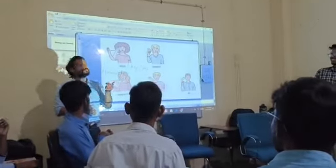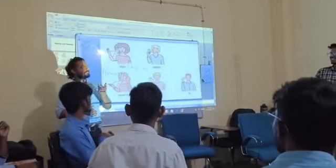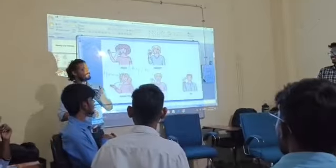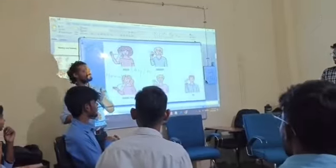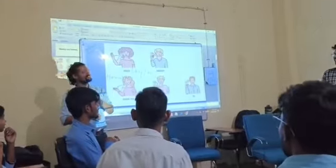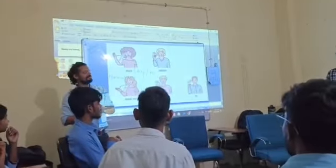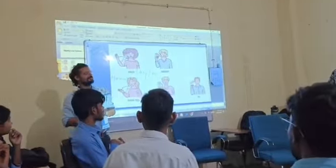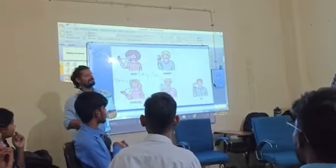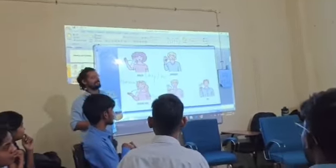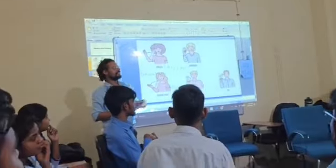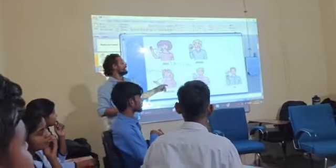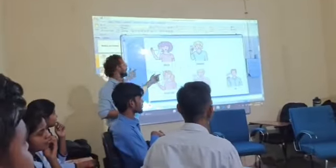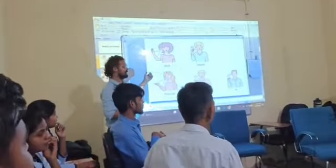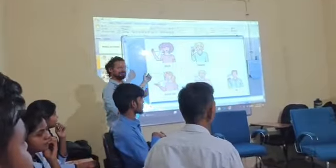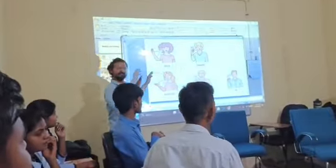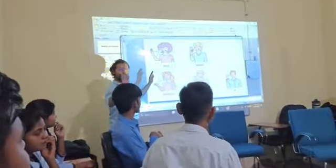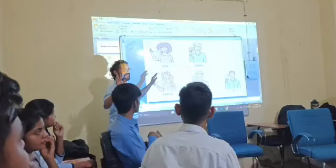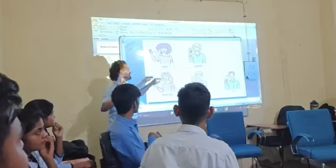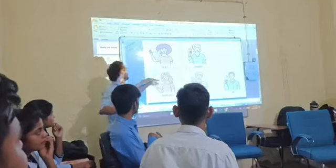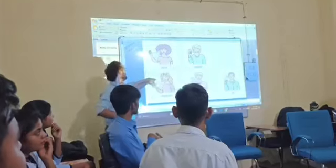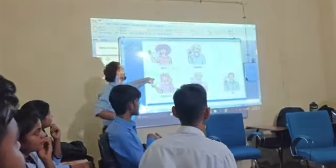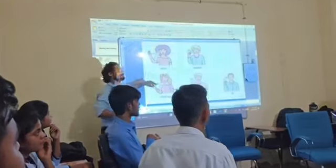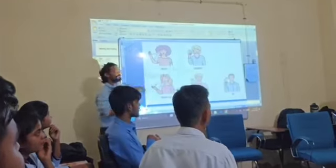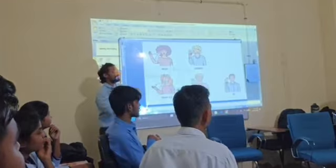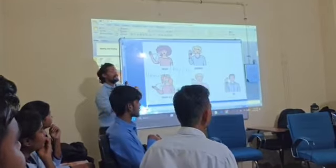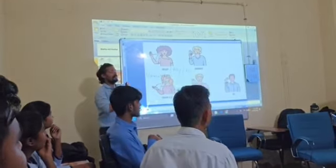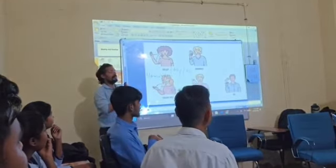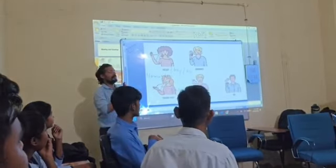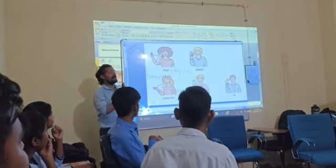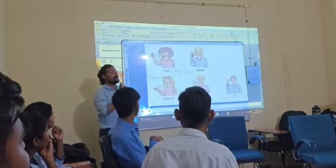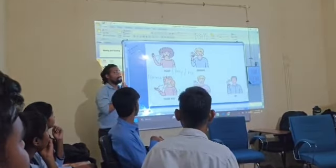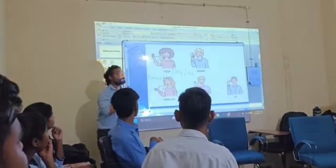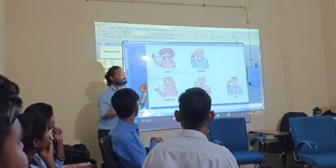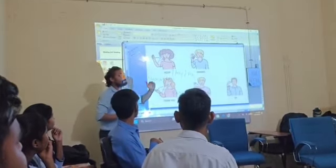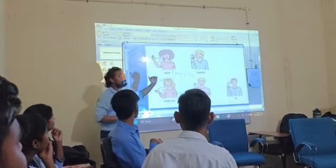ठीक है, और कोई पॉइंट ऐड करना चाहे?